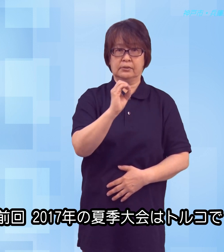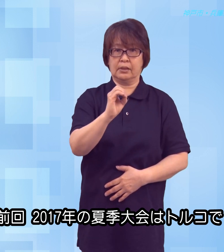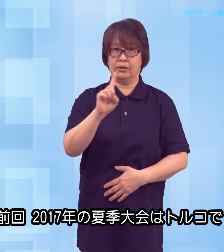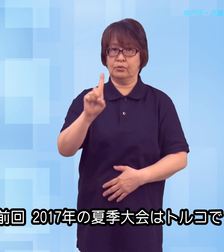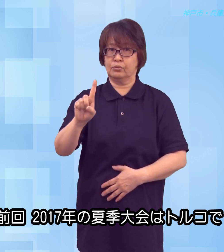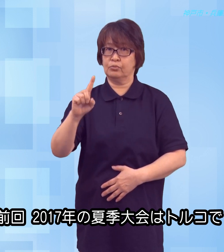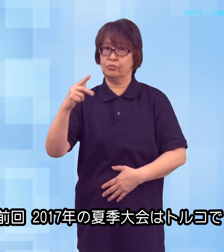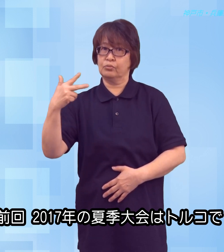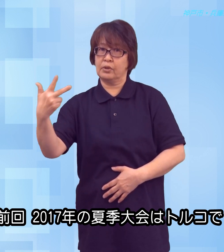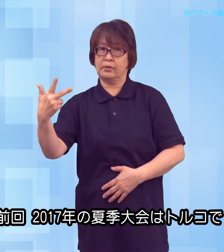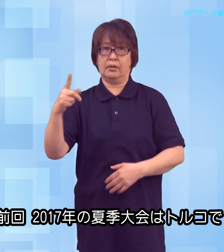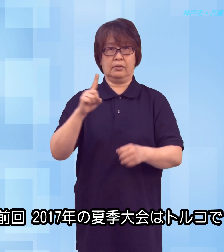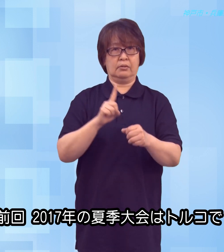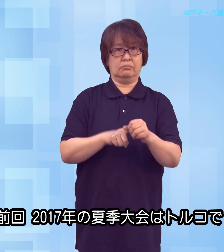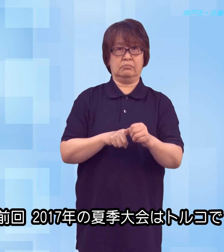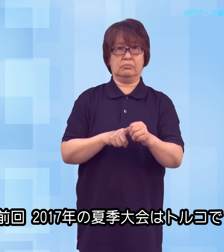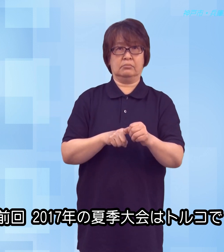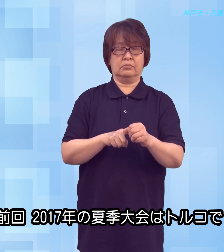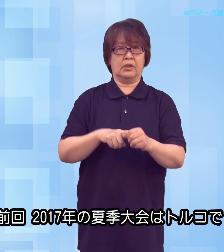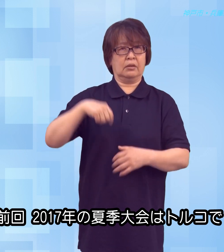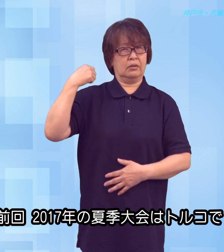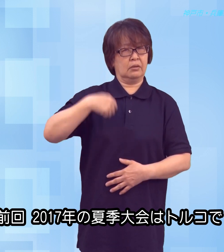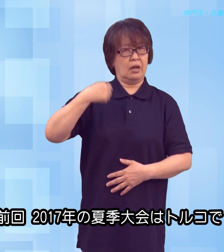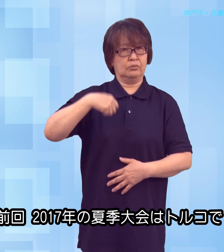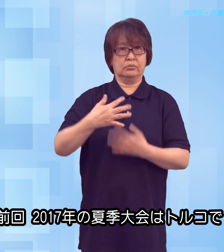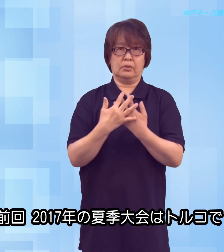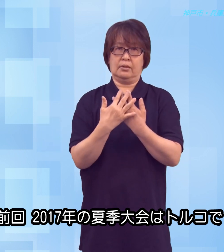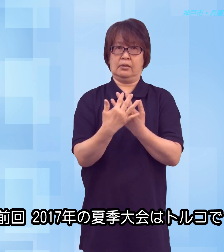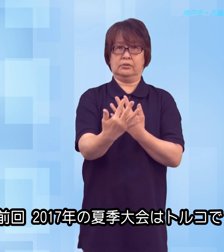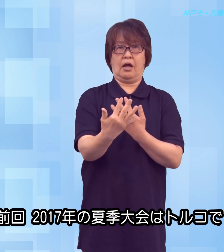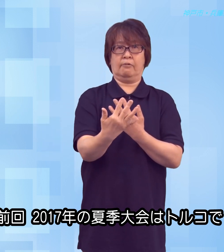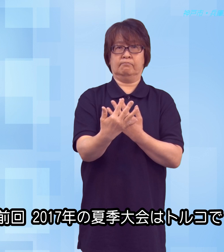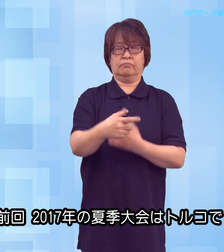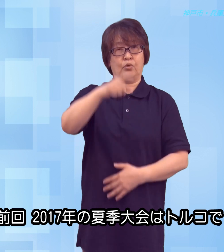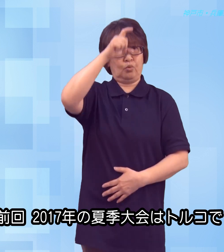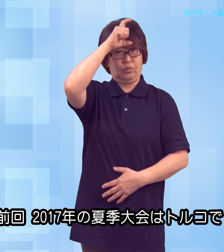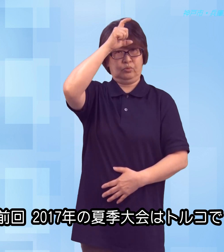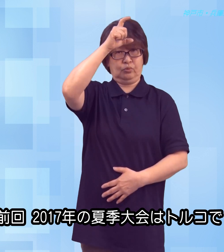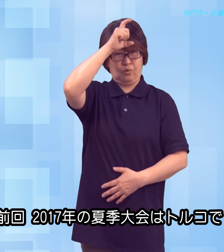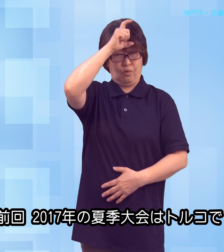電解2017年の夏季大会はトルコで